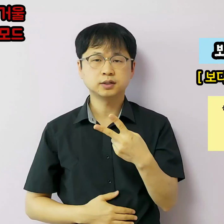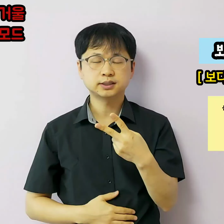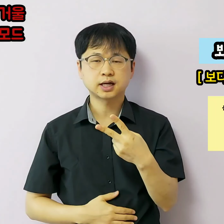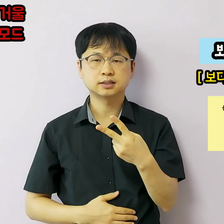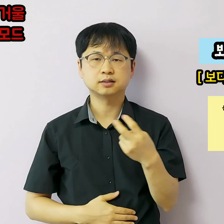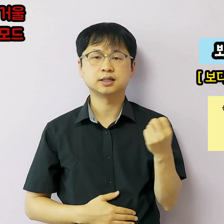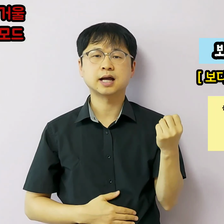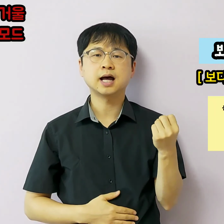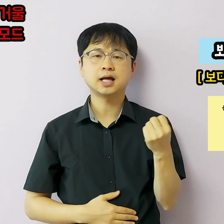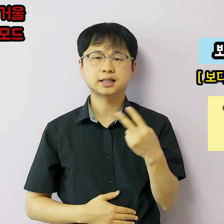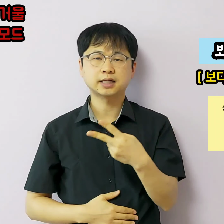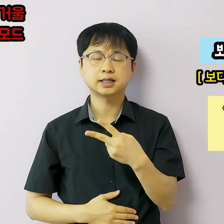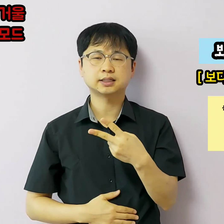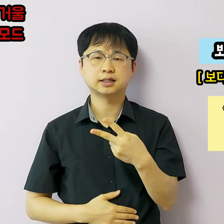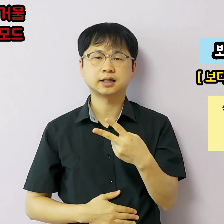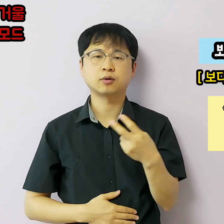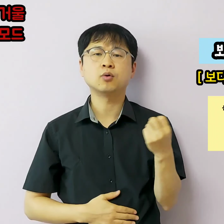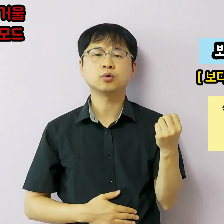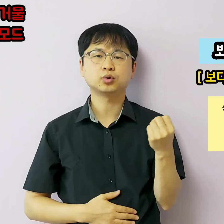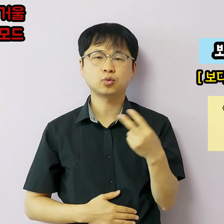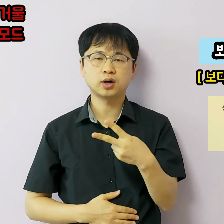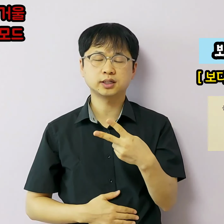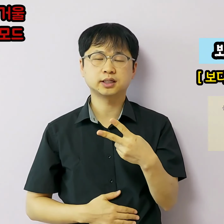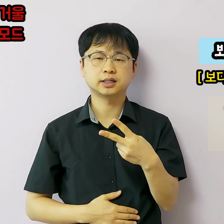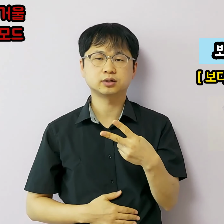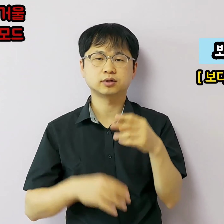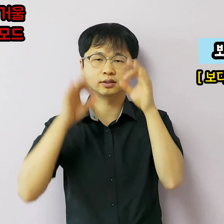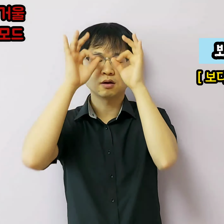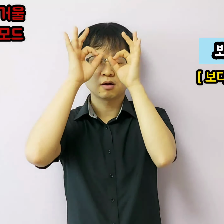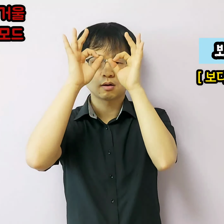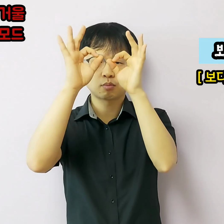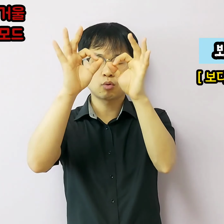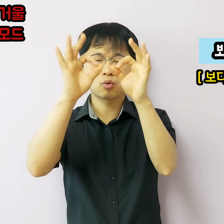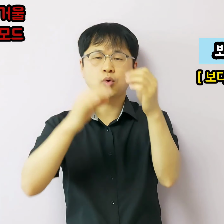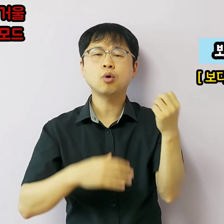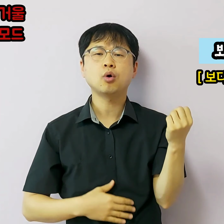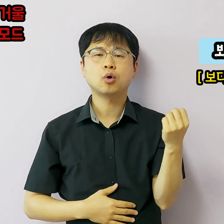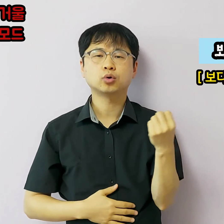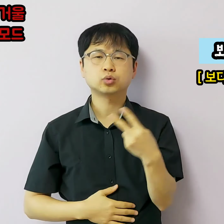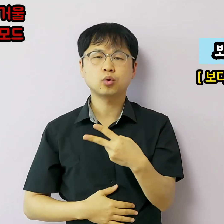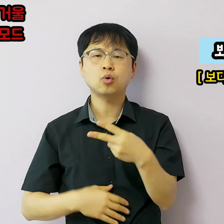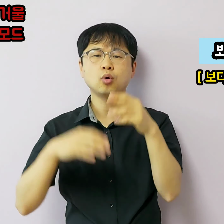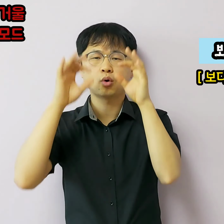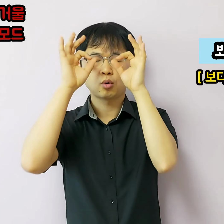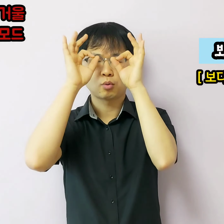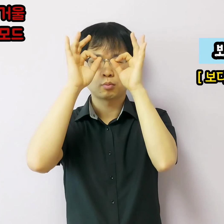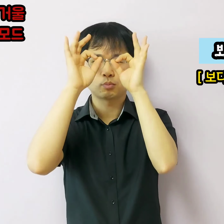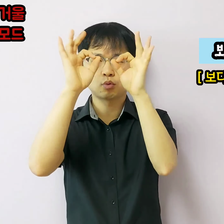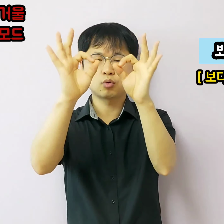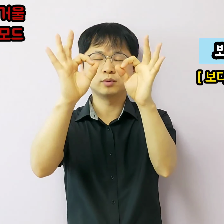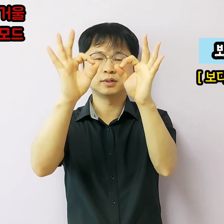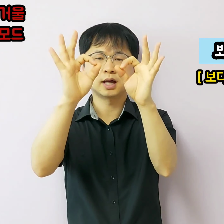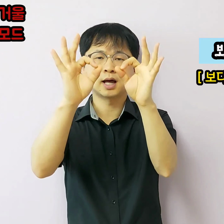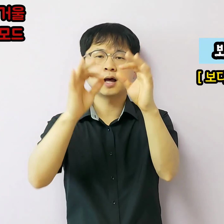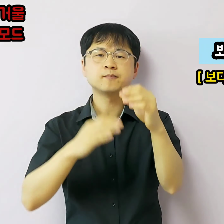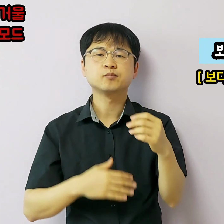번째 하는 거니까 다시 하는 게 되고 또 하는 게 되겠죠. 그래서 보고 또 보고입니다.